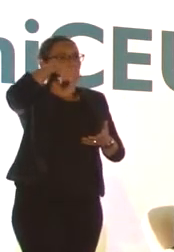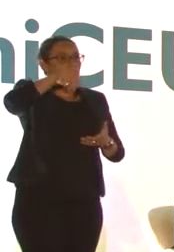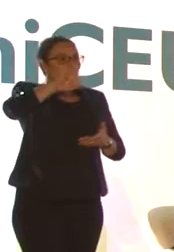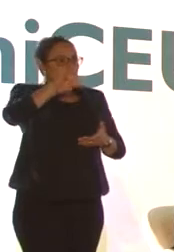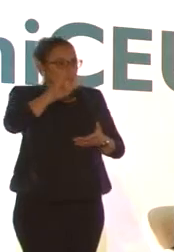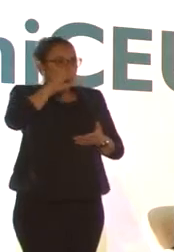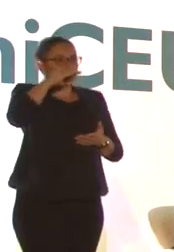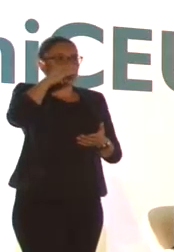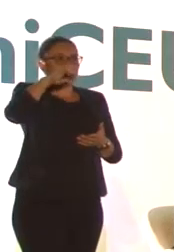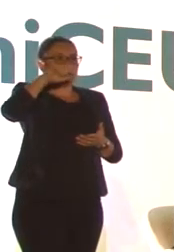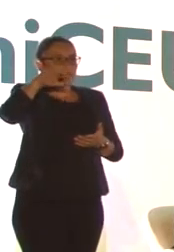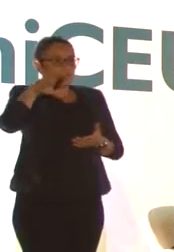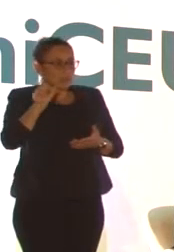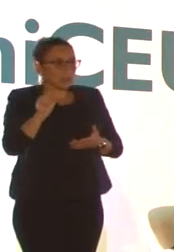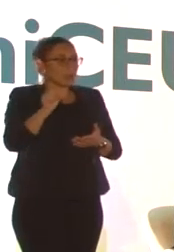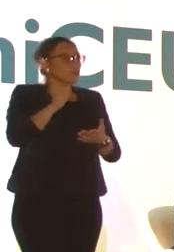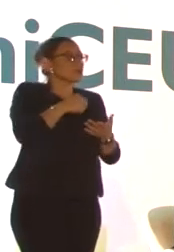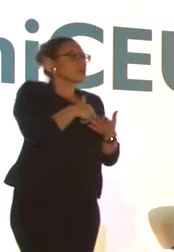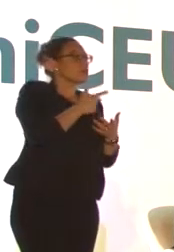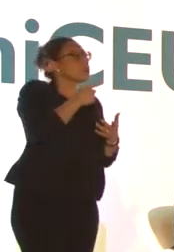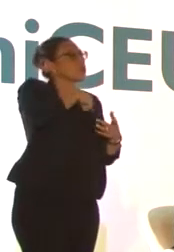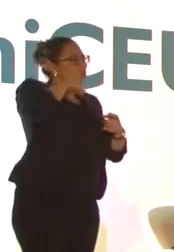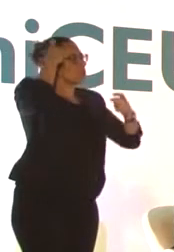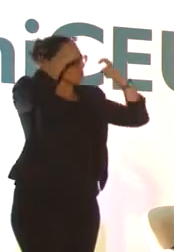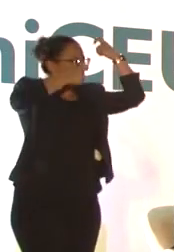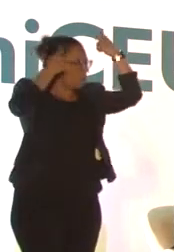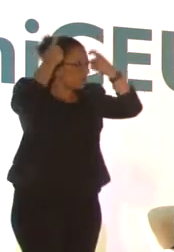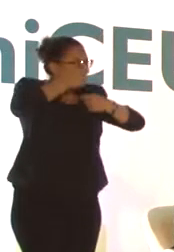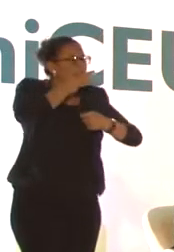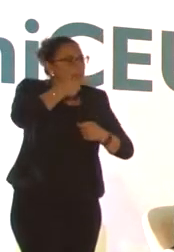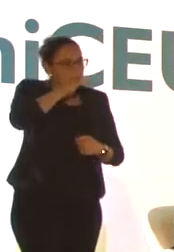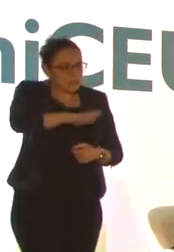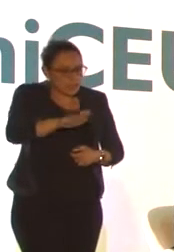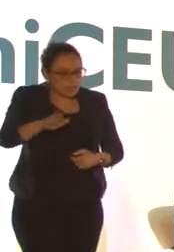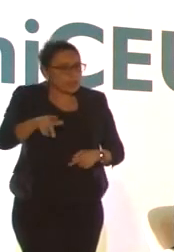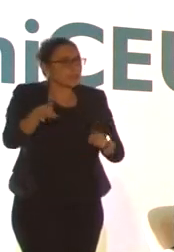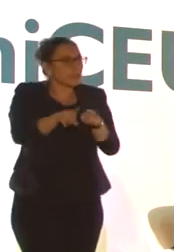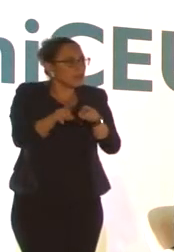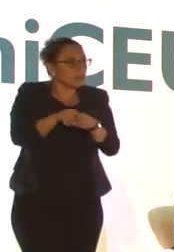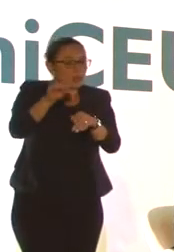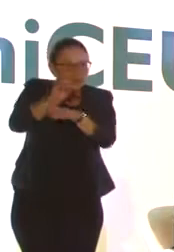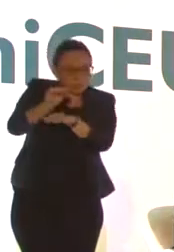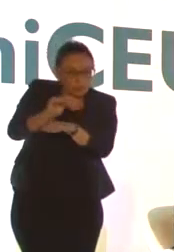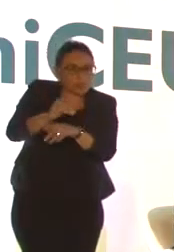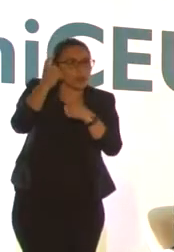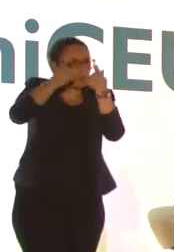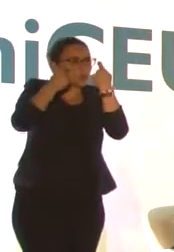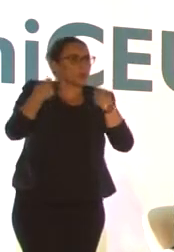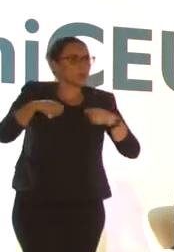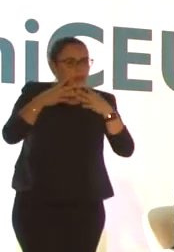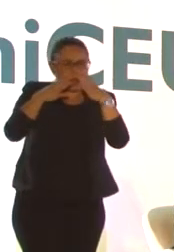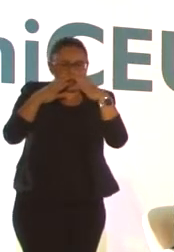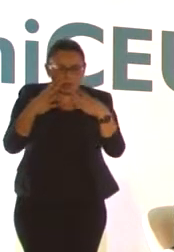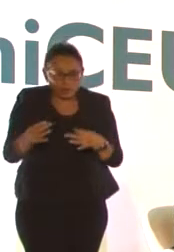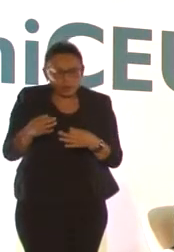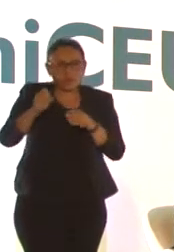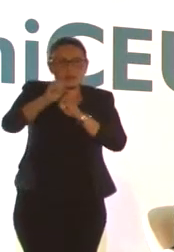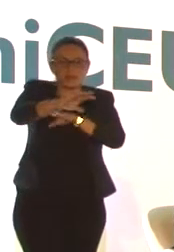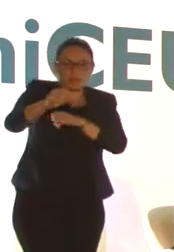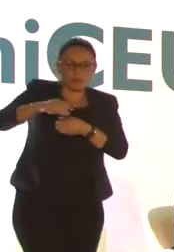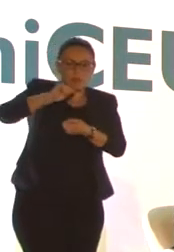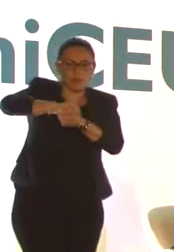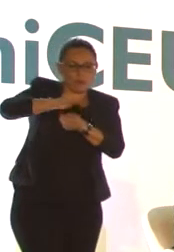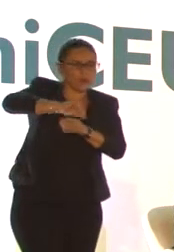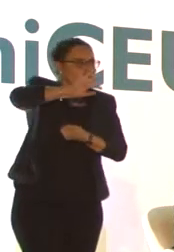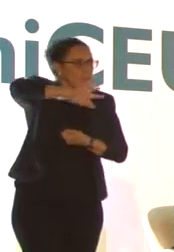preocupação enorme de cuidar das crianças, de não deixar nenhuma criança sem ser cuidada, com uma educação de qualidade, de